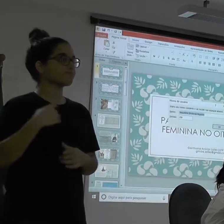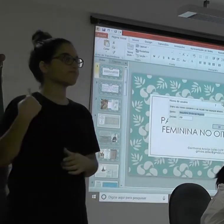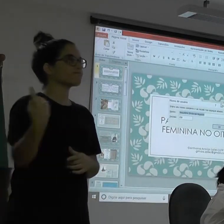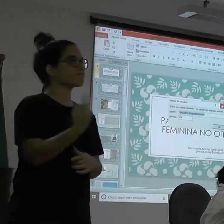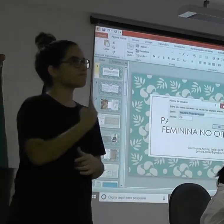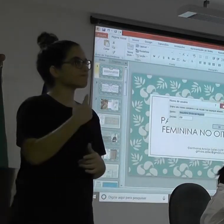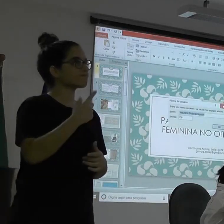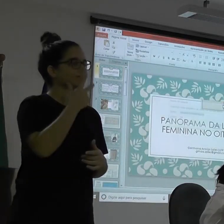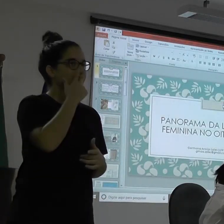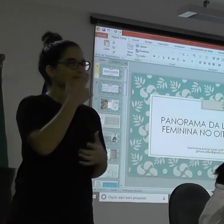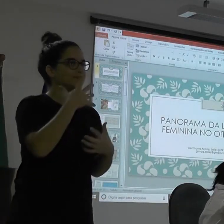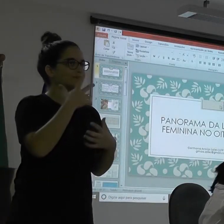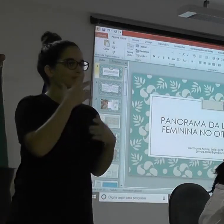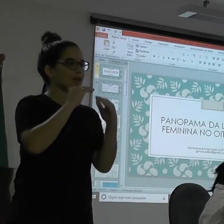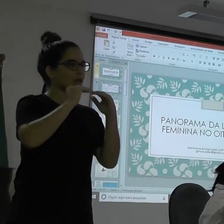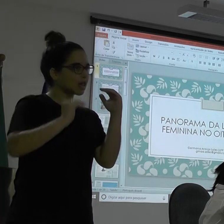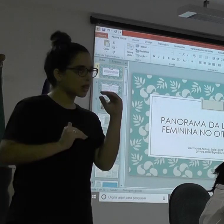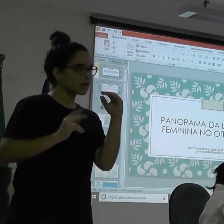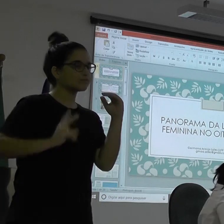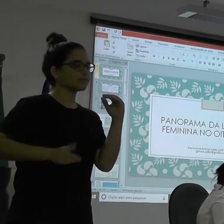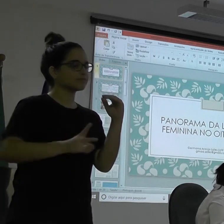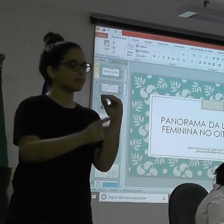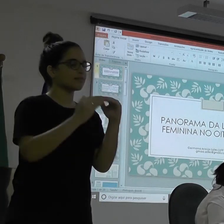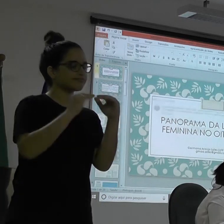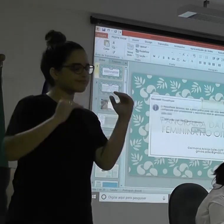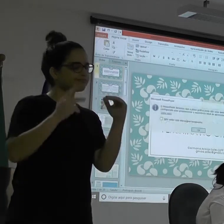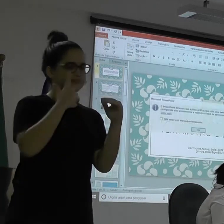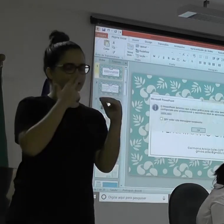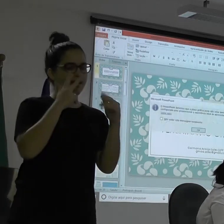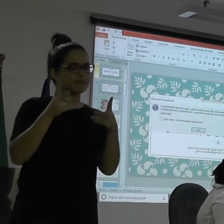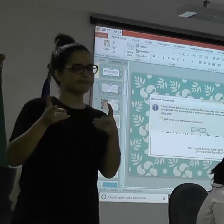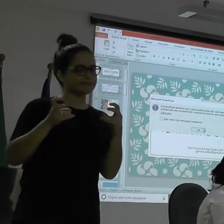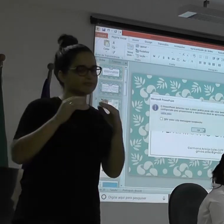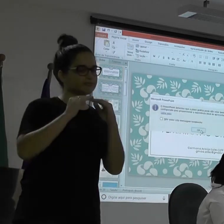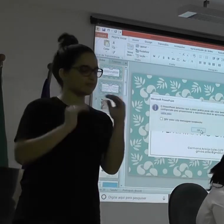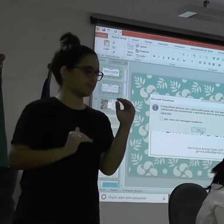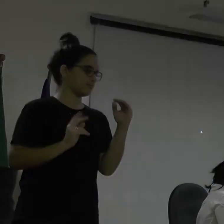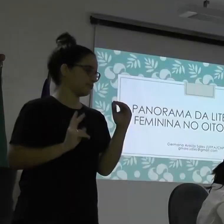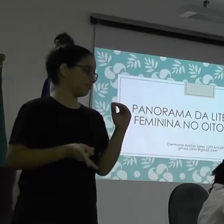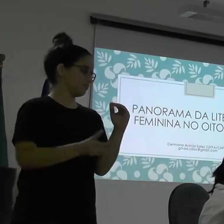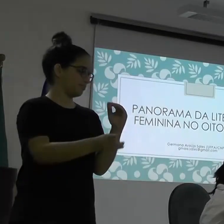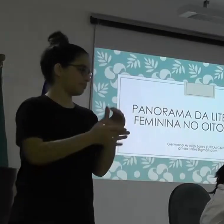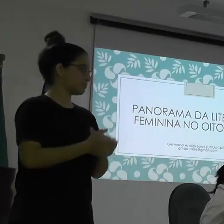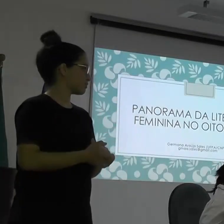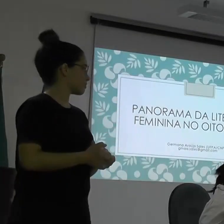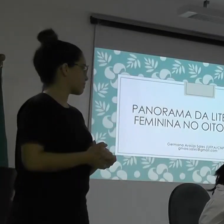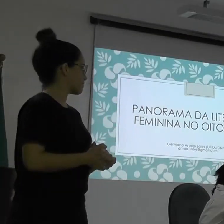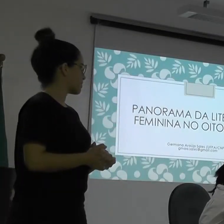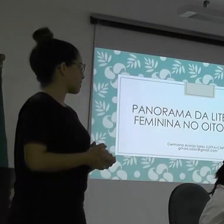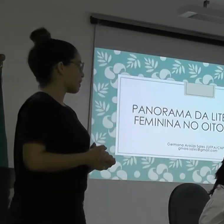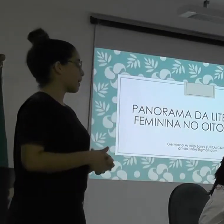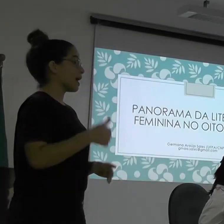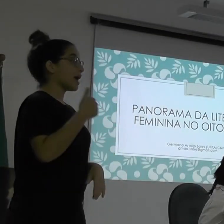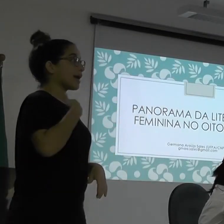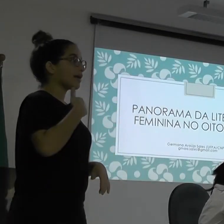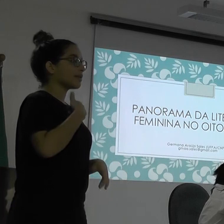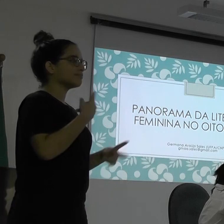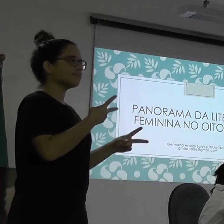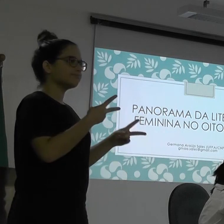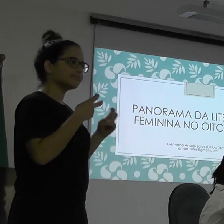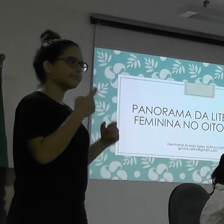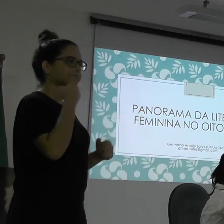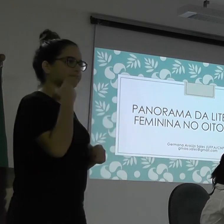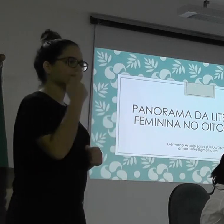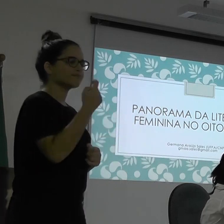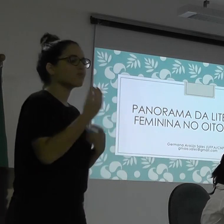sempre, a gente ainda continua em desvantagem, tenho eu essa impressão. Vou parar de passar a palavra, achei interessante